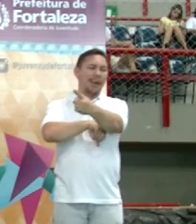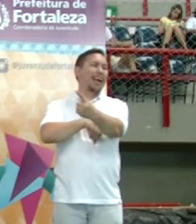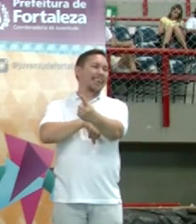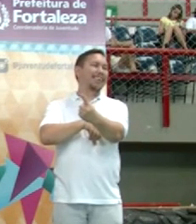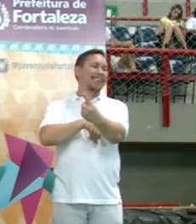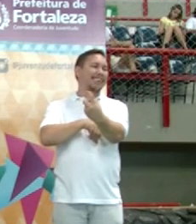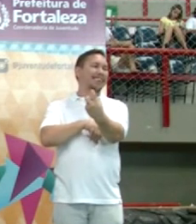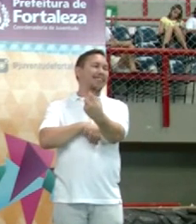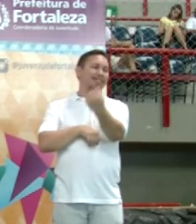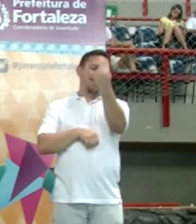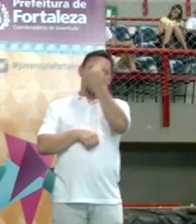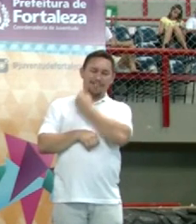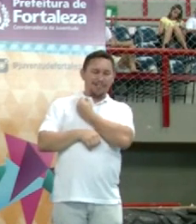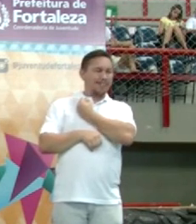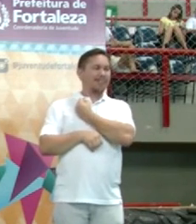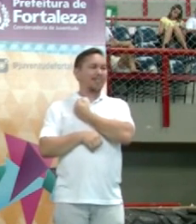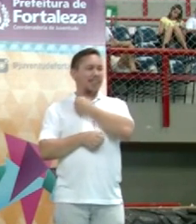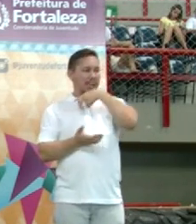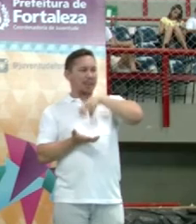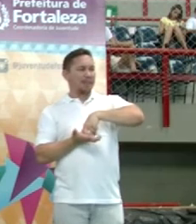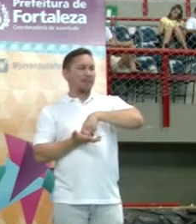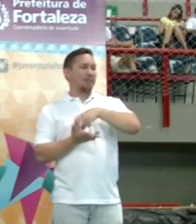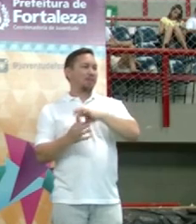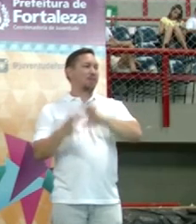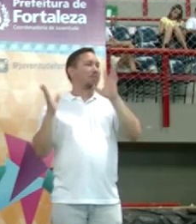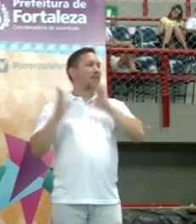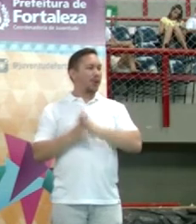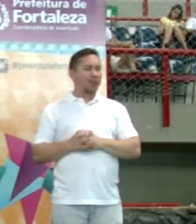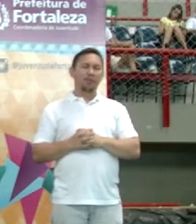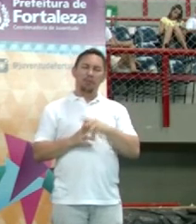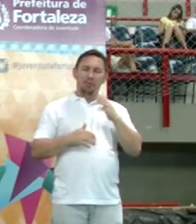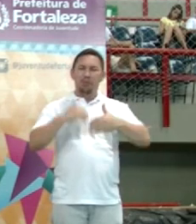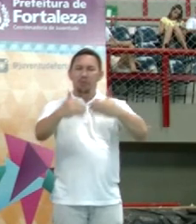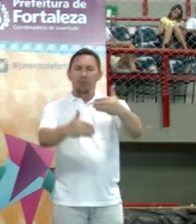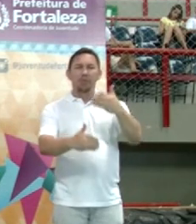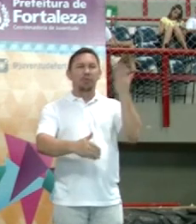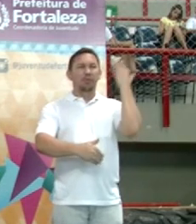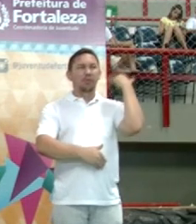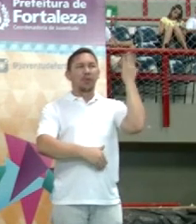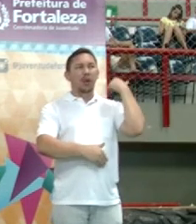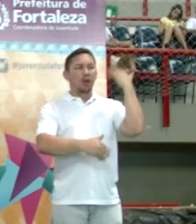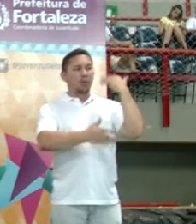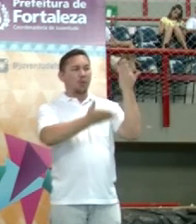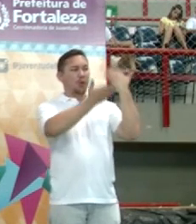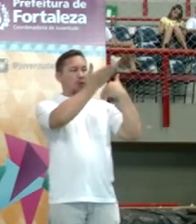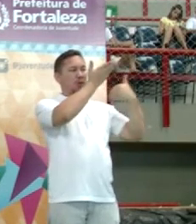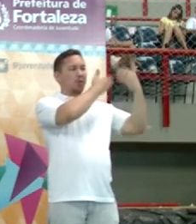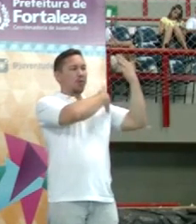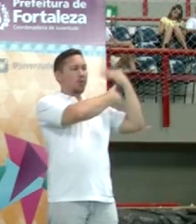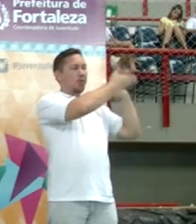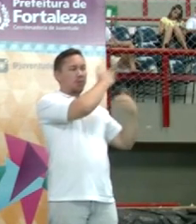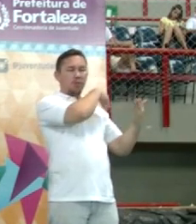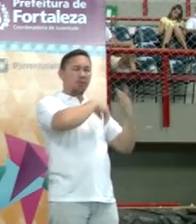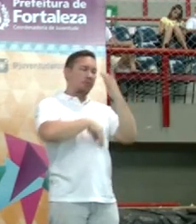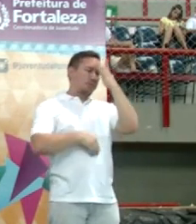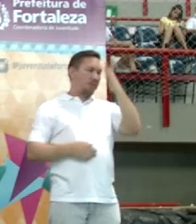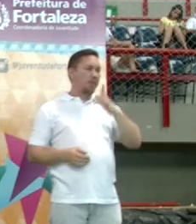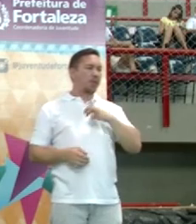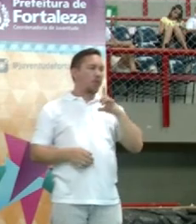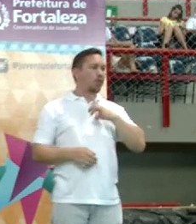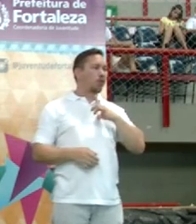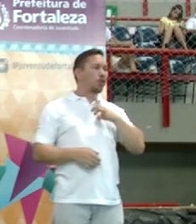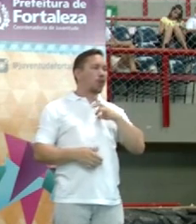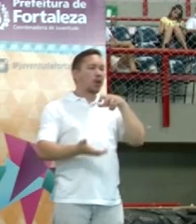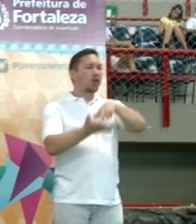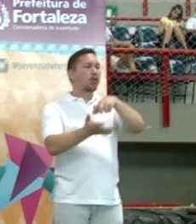punir com a morte, muitas vezes, tá? Quanto mais no passado a gente tiver, mais fácil a pena